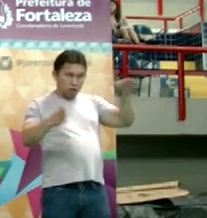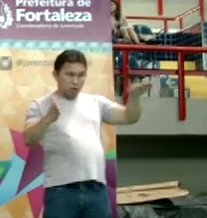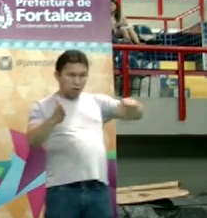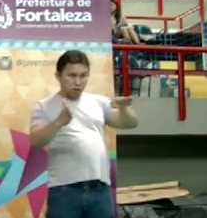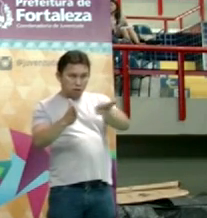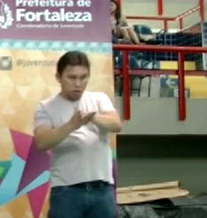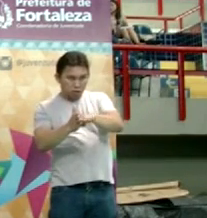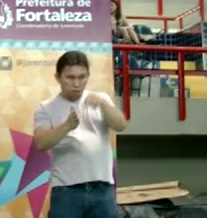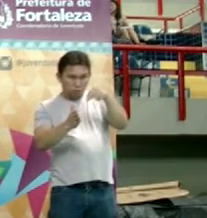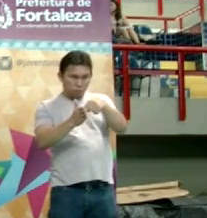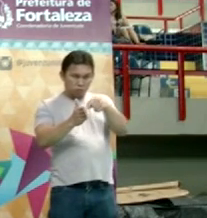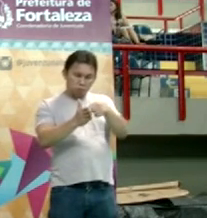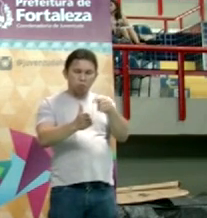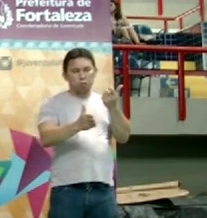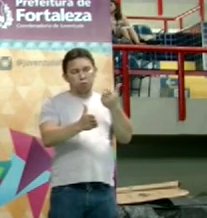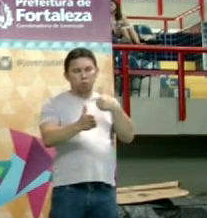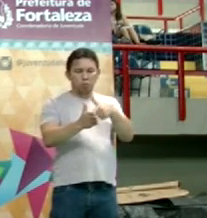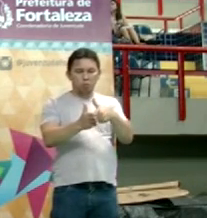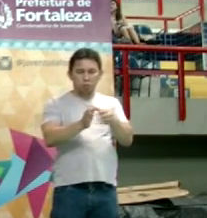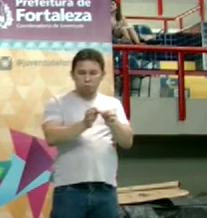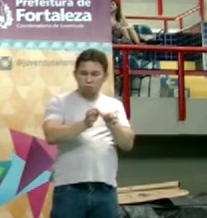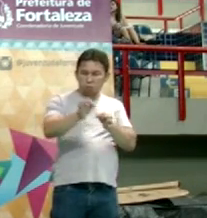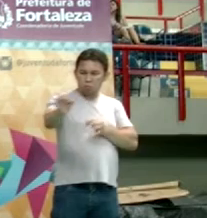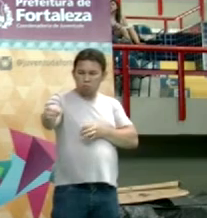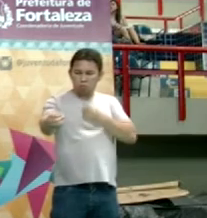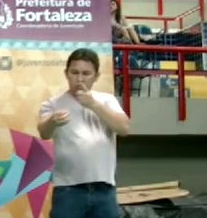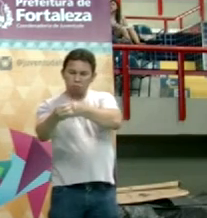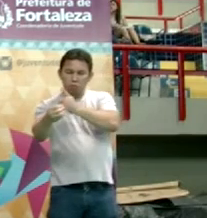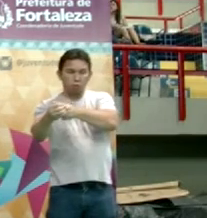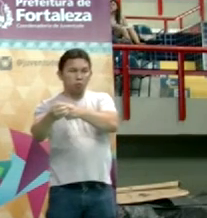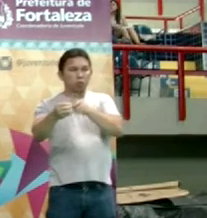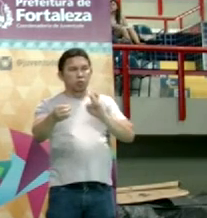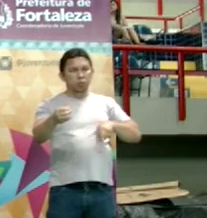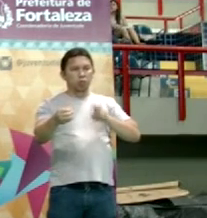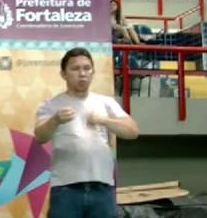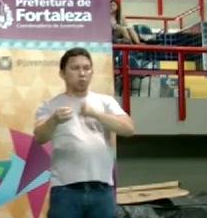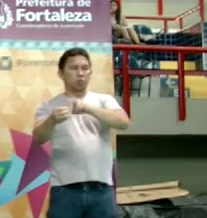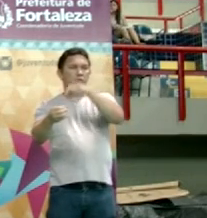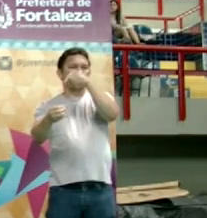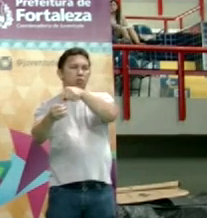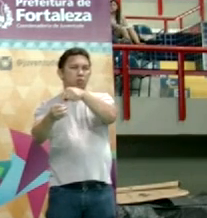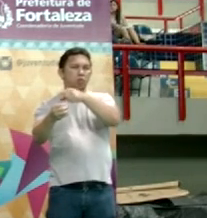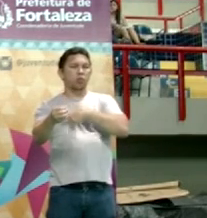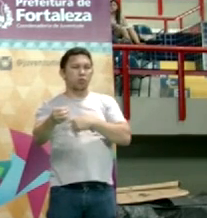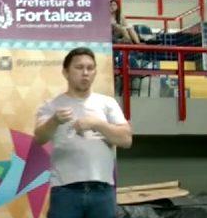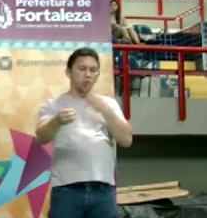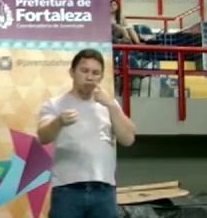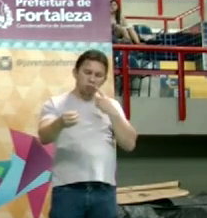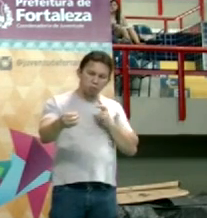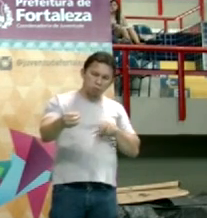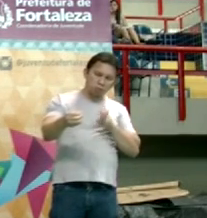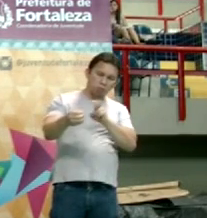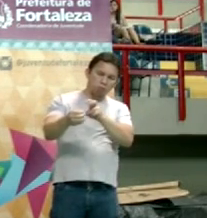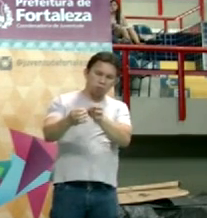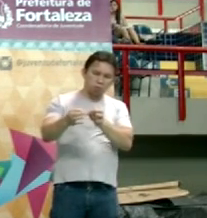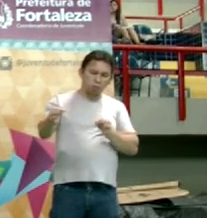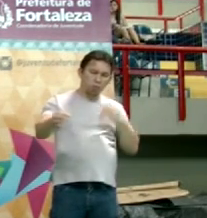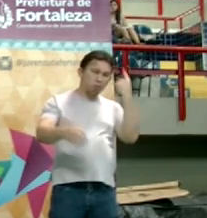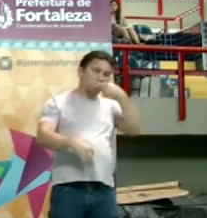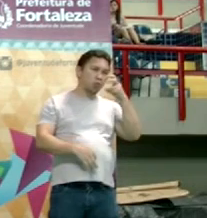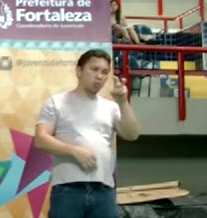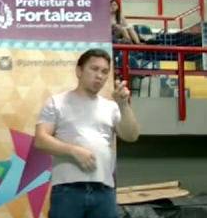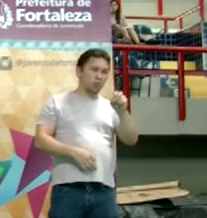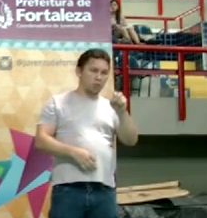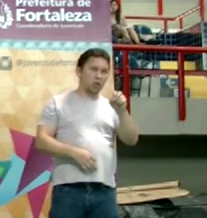Santos e Rio de Janeiro, os principais portos, a Ibicaba, que é para onde ele está indo, e que se percorre em 50 horas